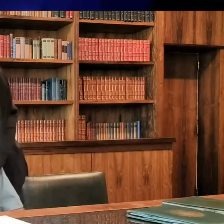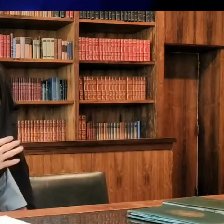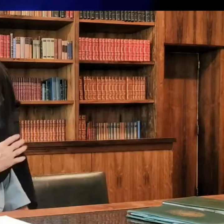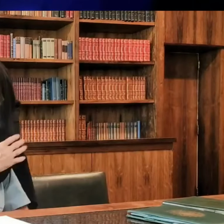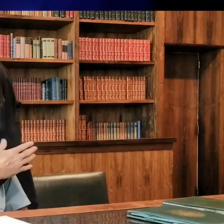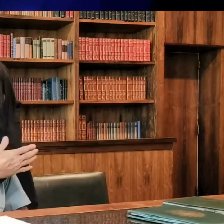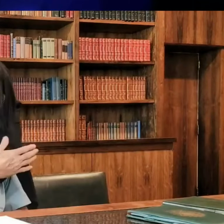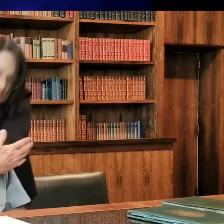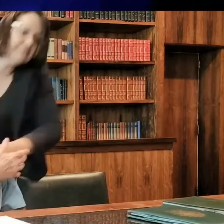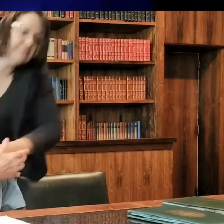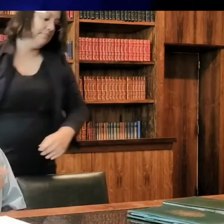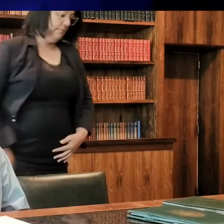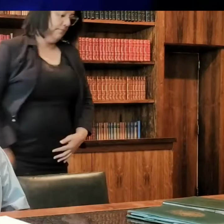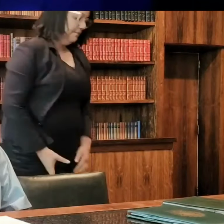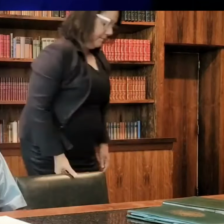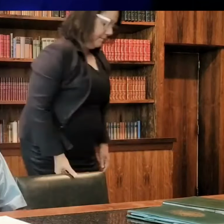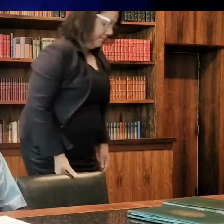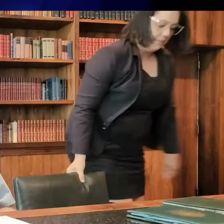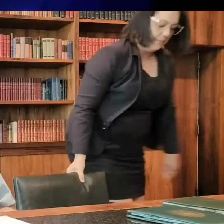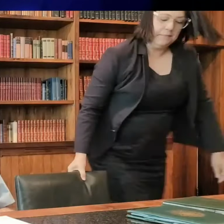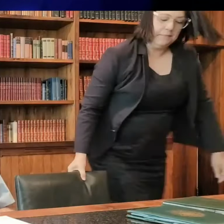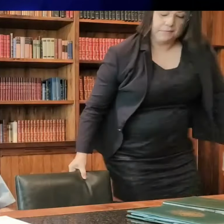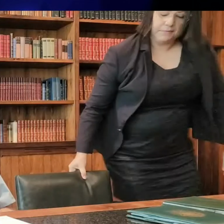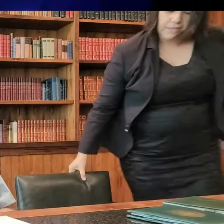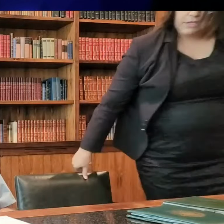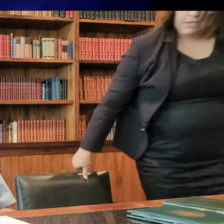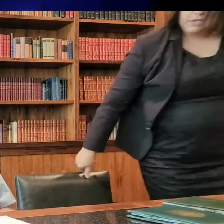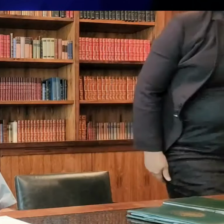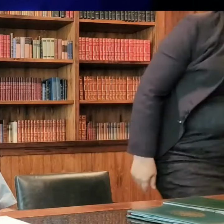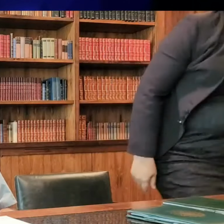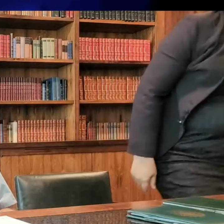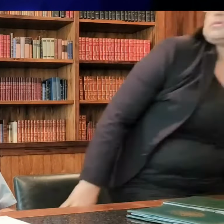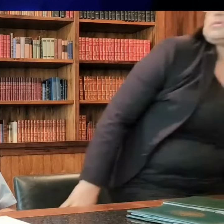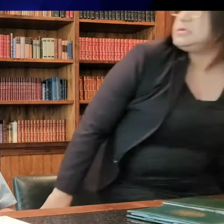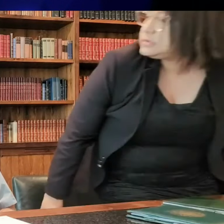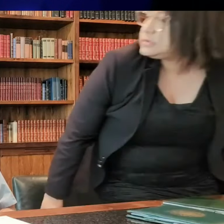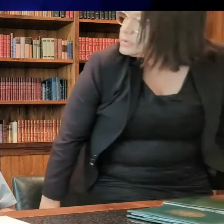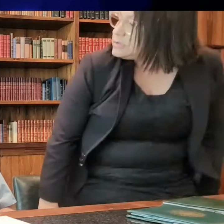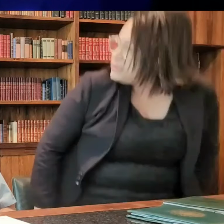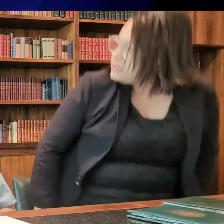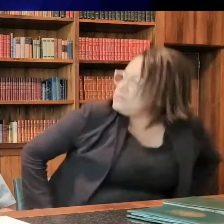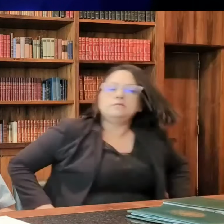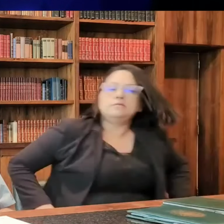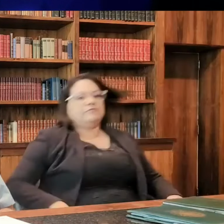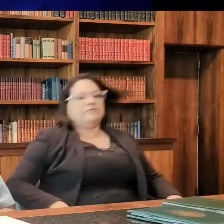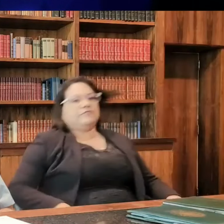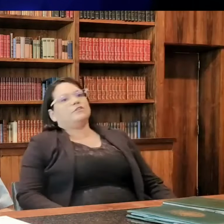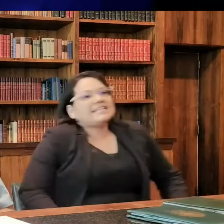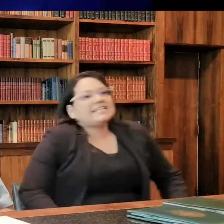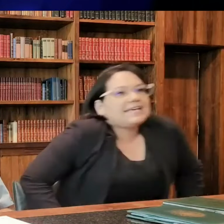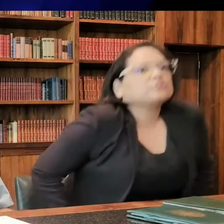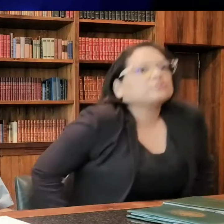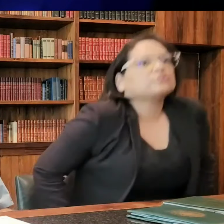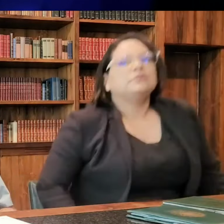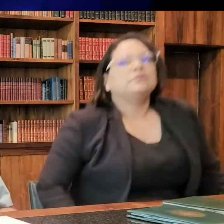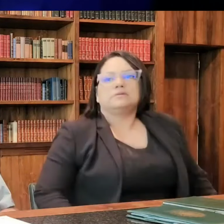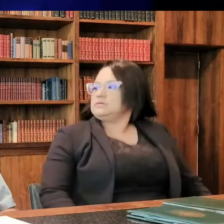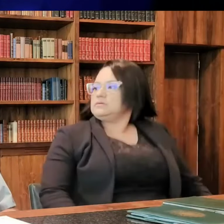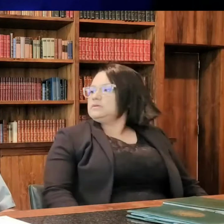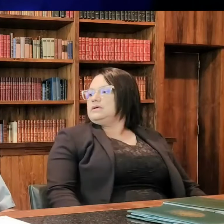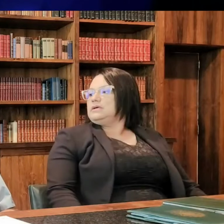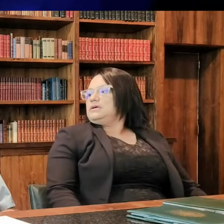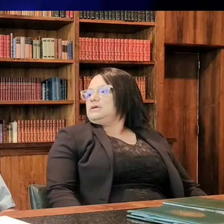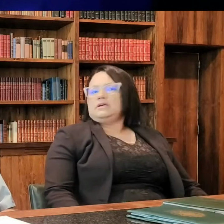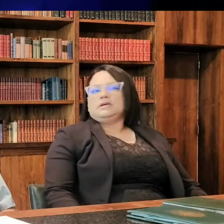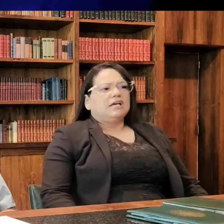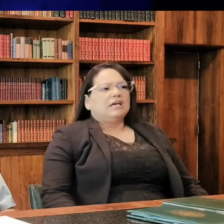Opa, está online já. Você está de férias, não? Estou de recesso. Férias? Férias não, recesso. Férias não,